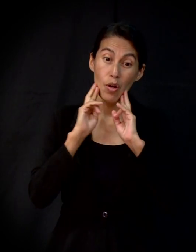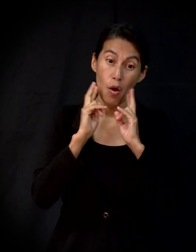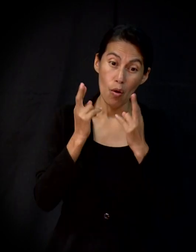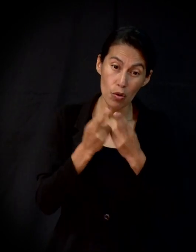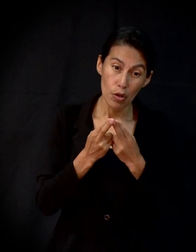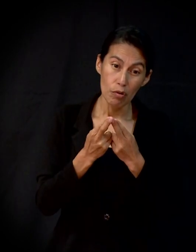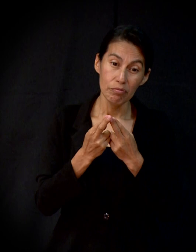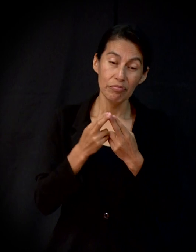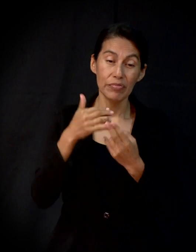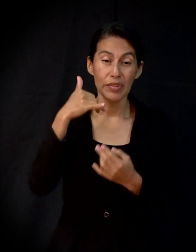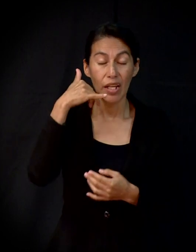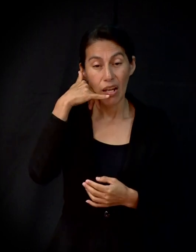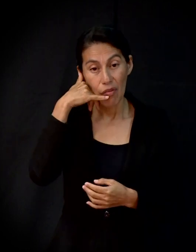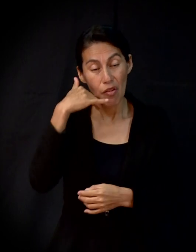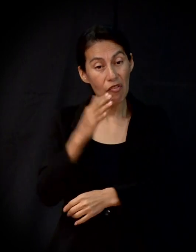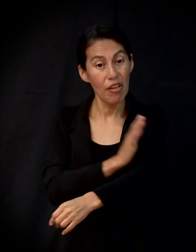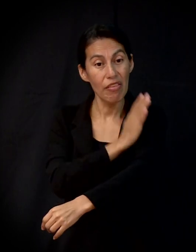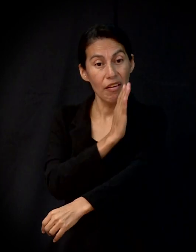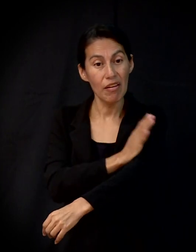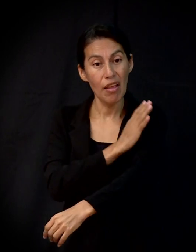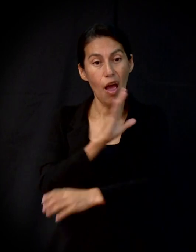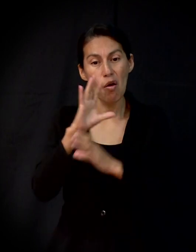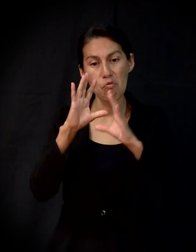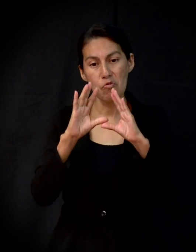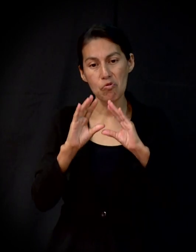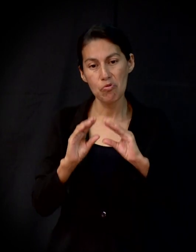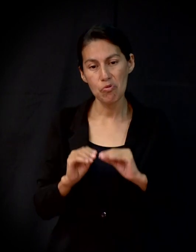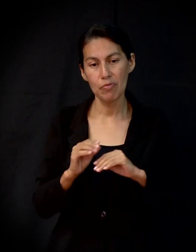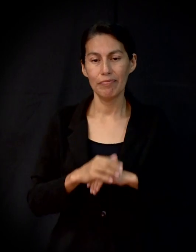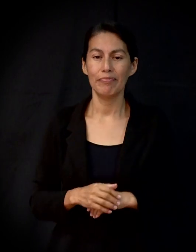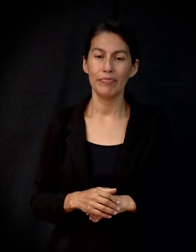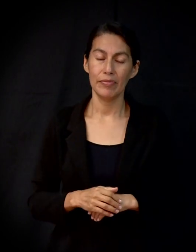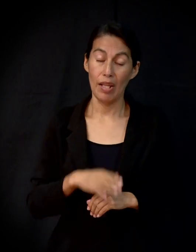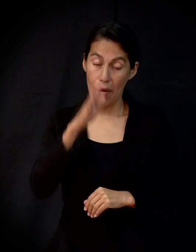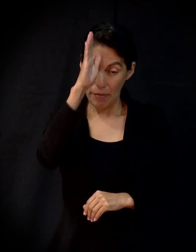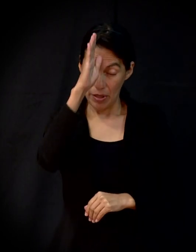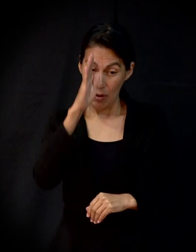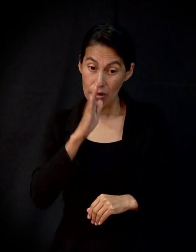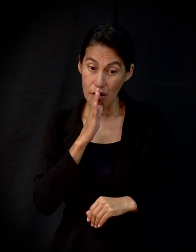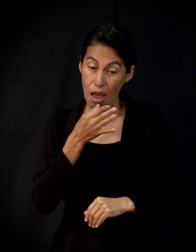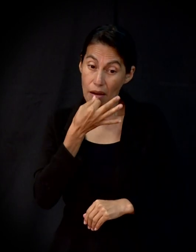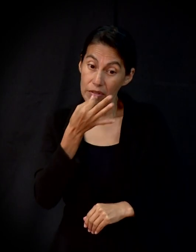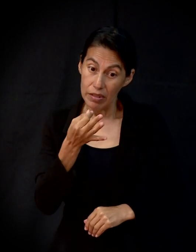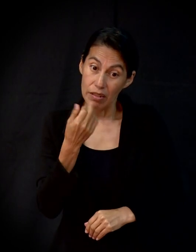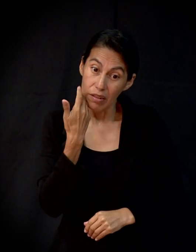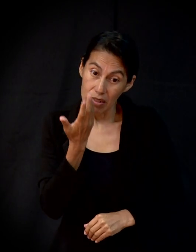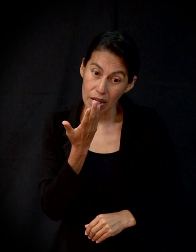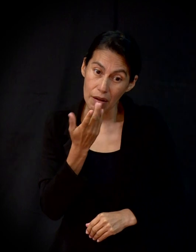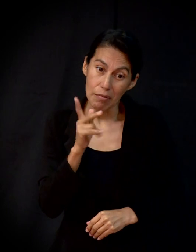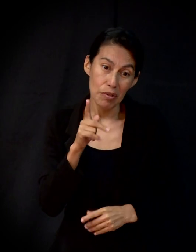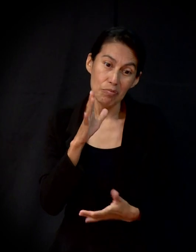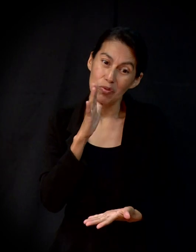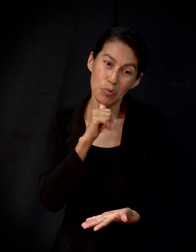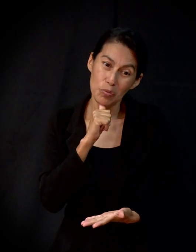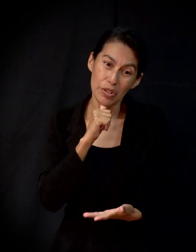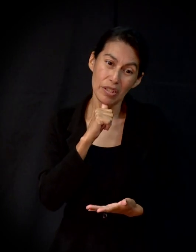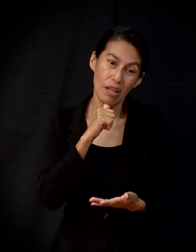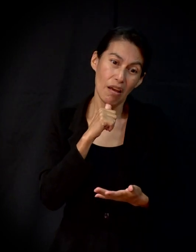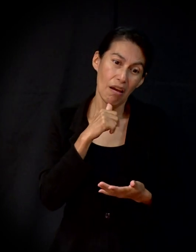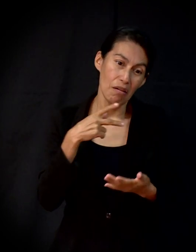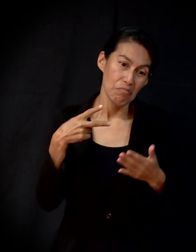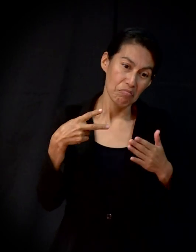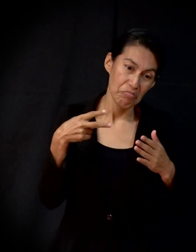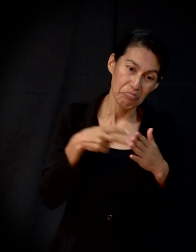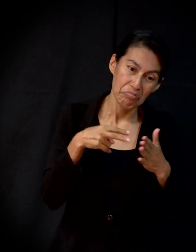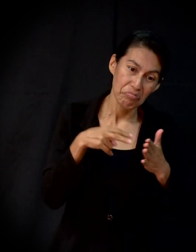el día, yo mi teléfono se descargó. Yo pensé en avisar a esta mañana, pero mi teléfono se descargó y yo me pensé que no pude